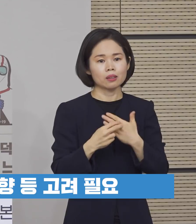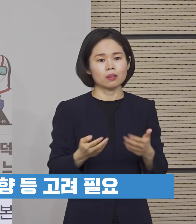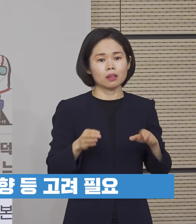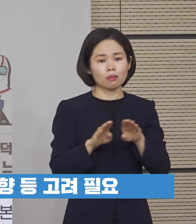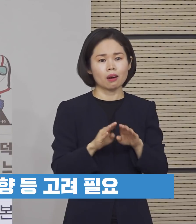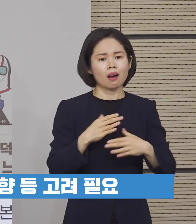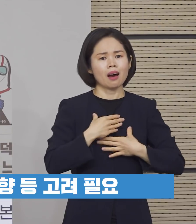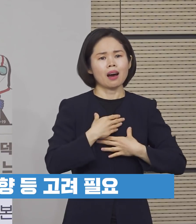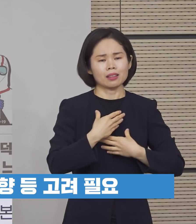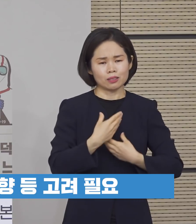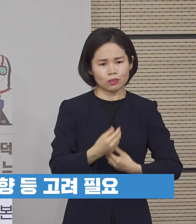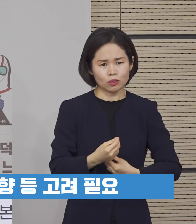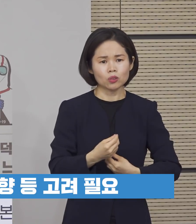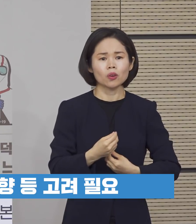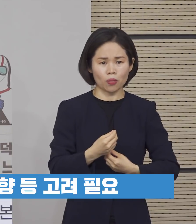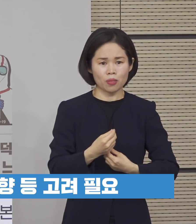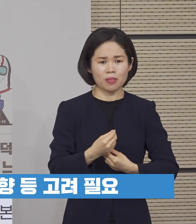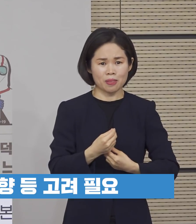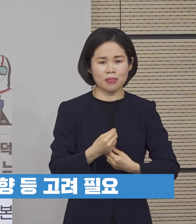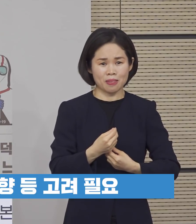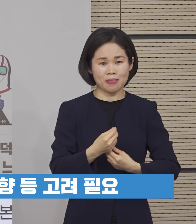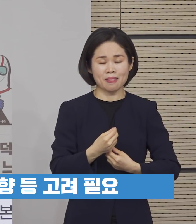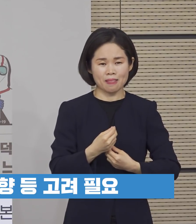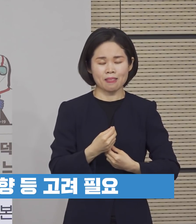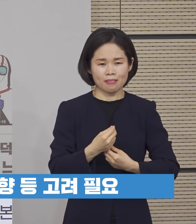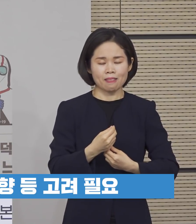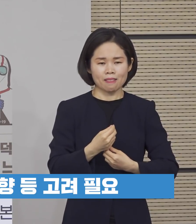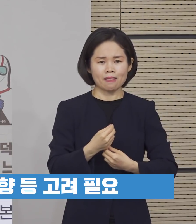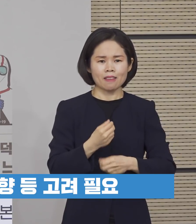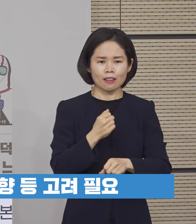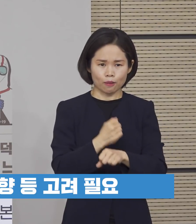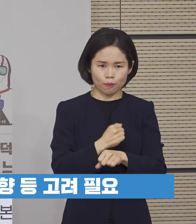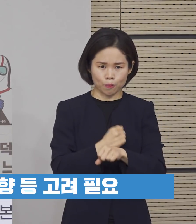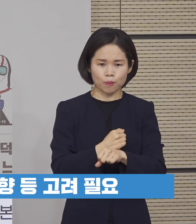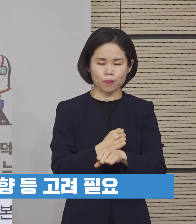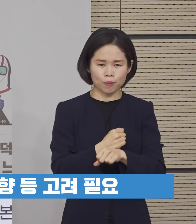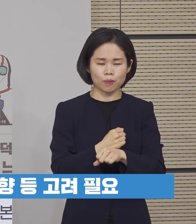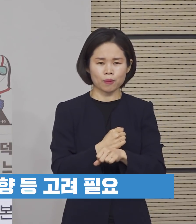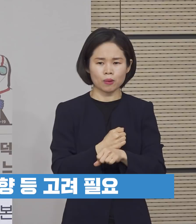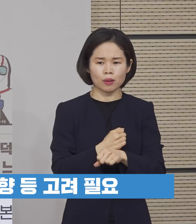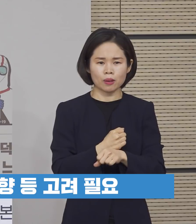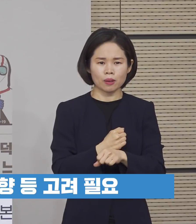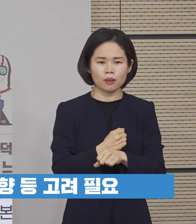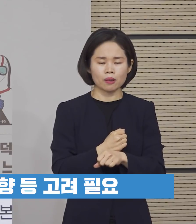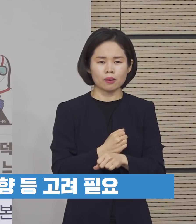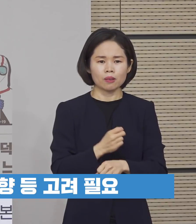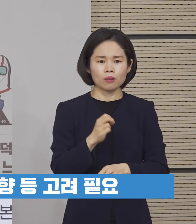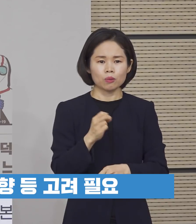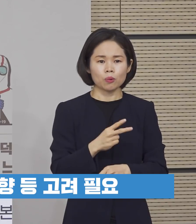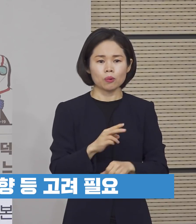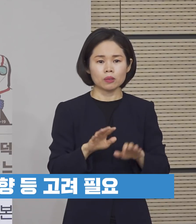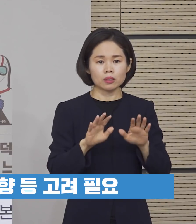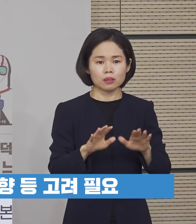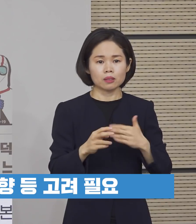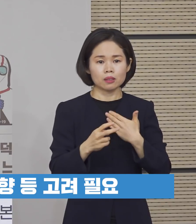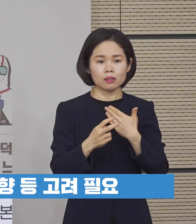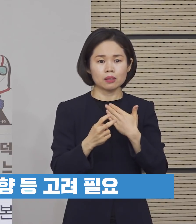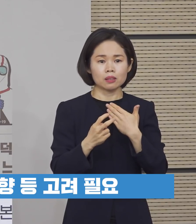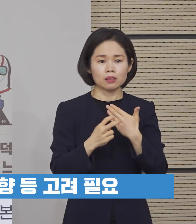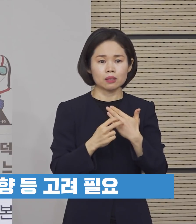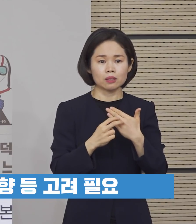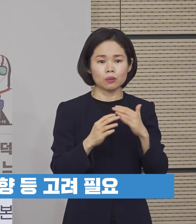안전이나 그 의료기관의 안전을 이제 보장을 해야 하는 기조, 그리고